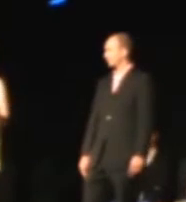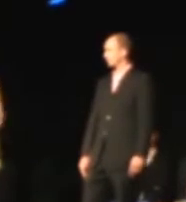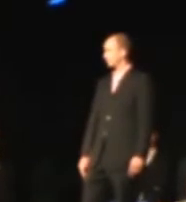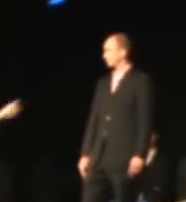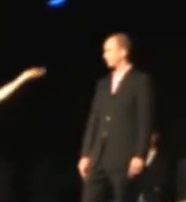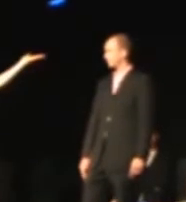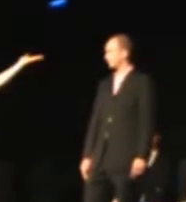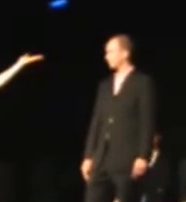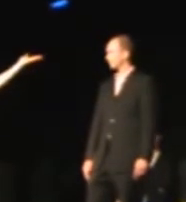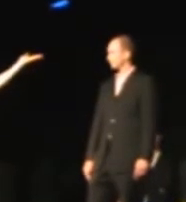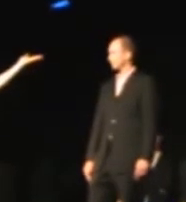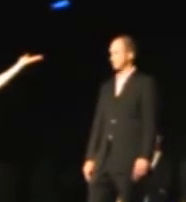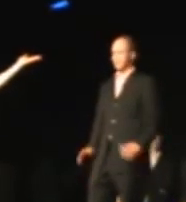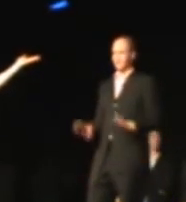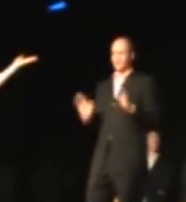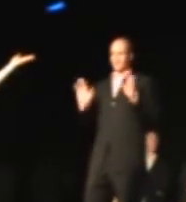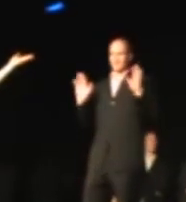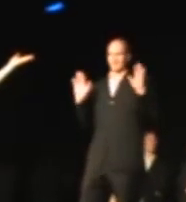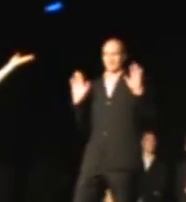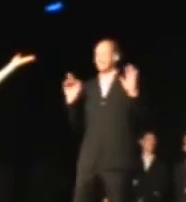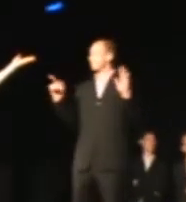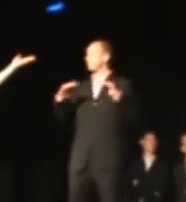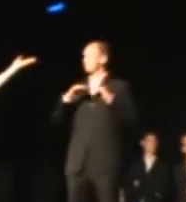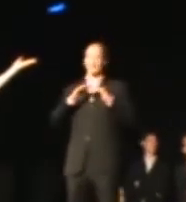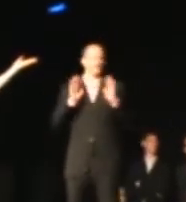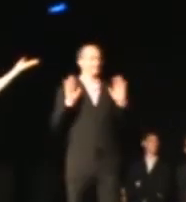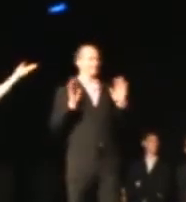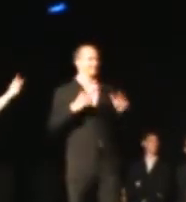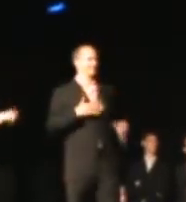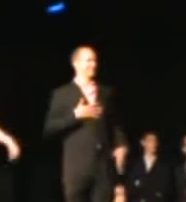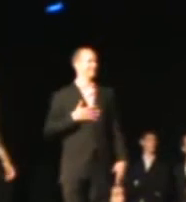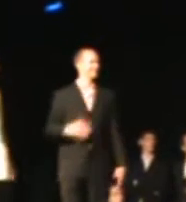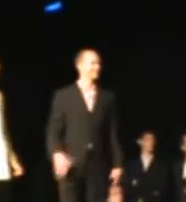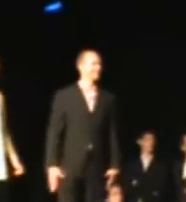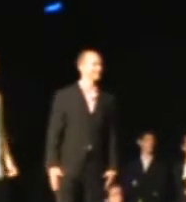hun eigen sponsor. En de dames dan? Dames? Jullie hebben geen sponsor,